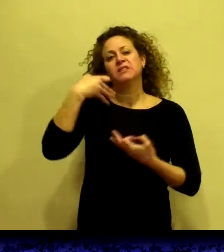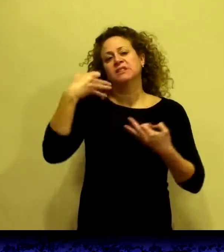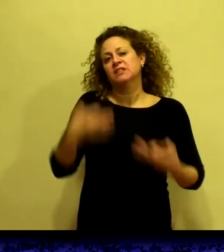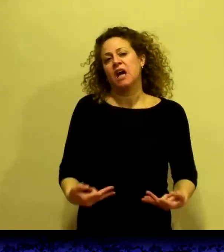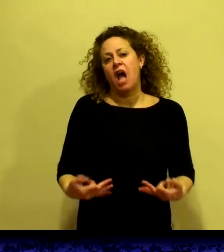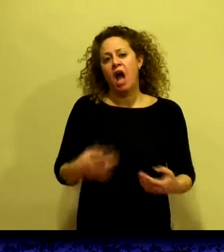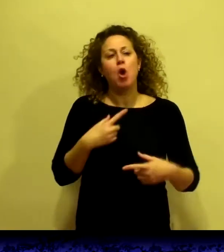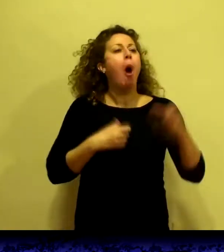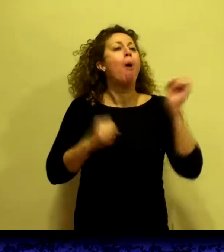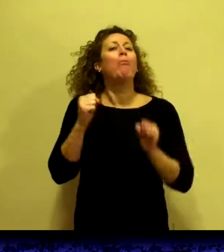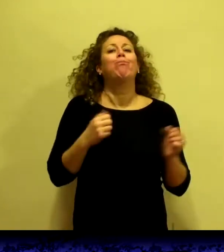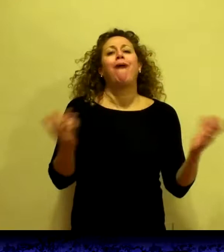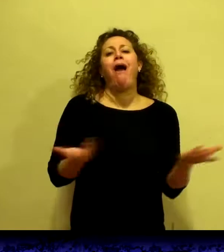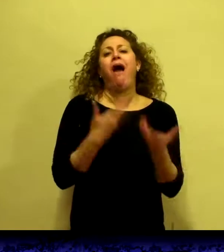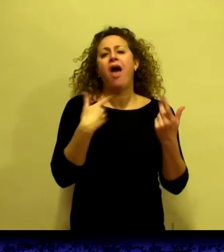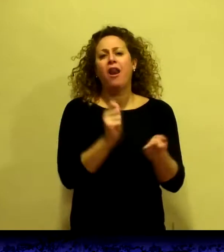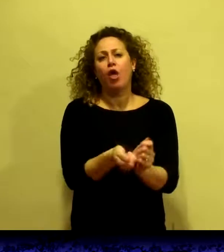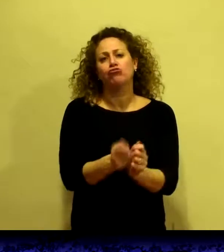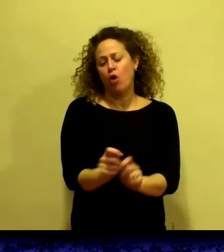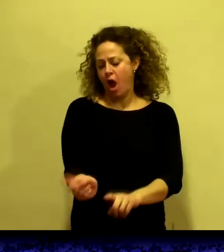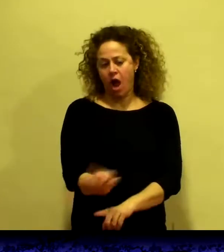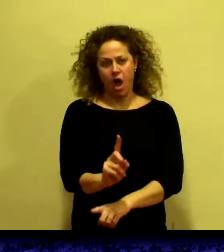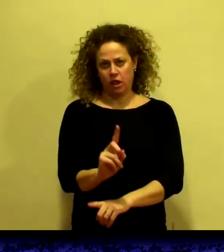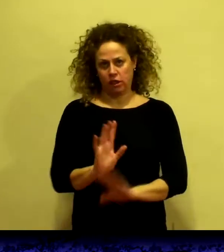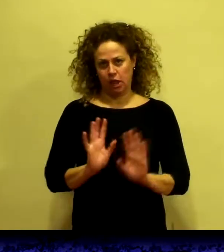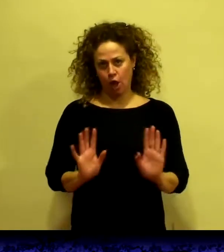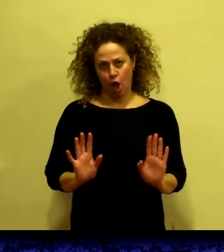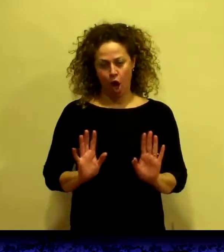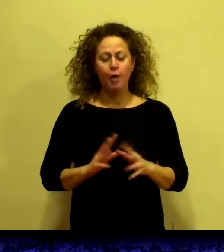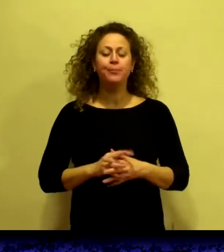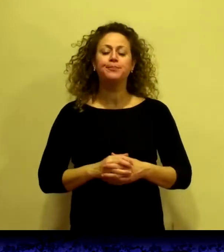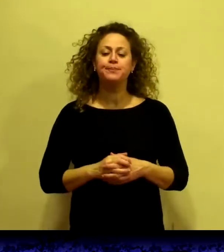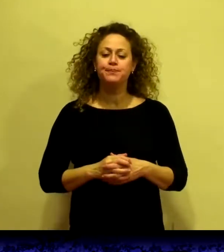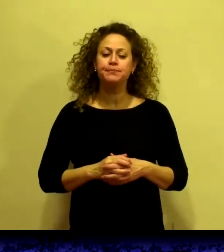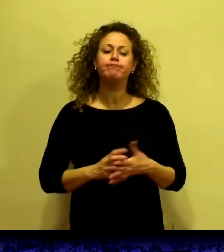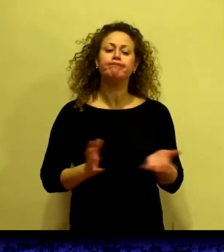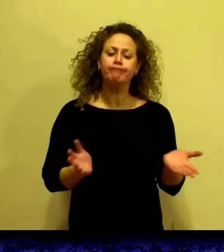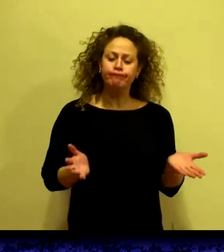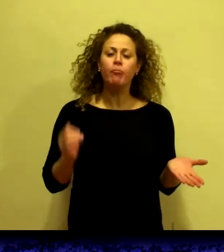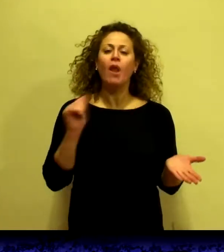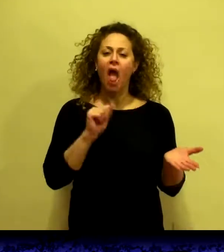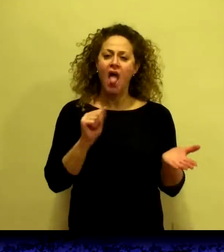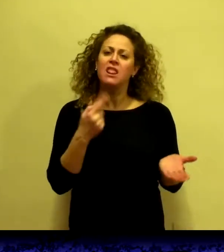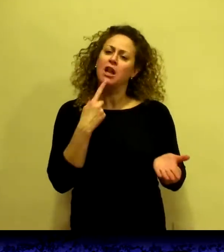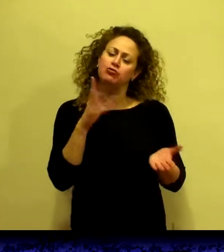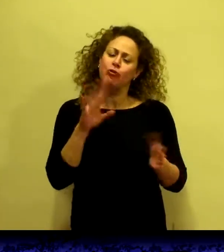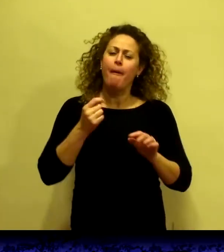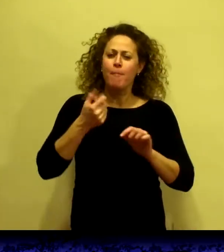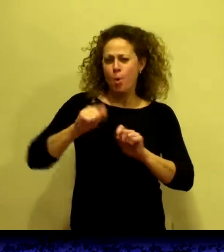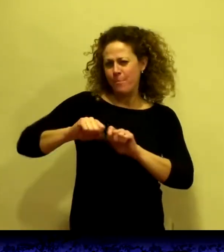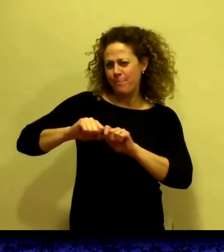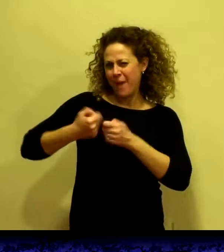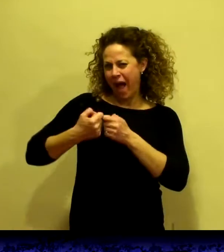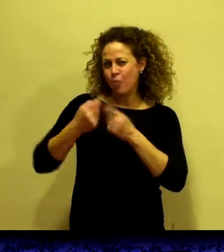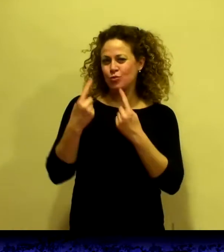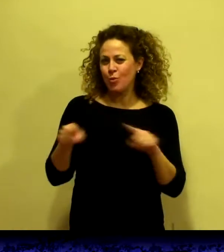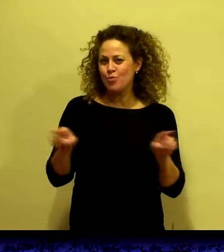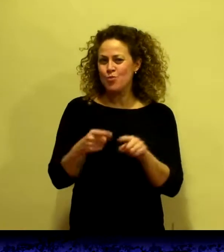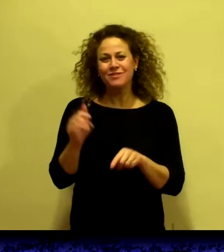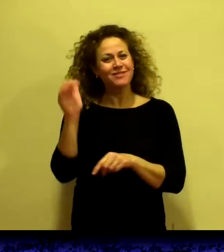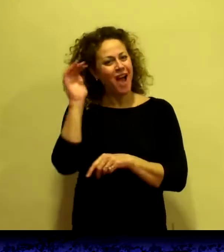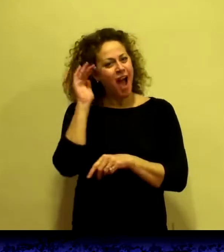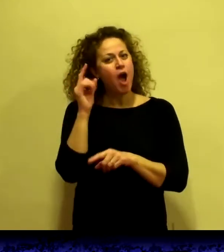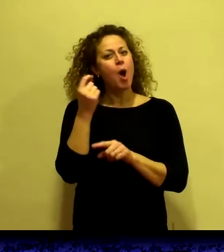non siamo un bar. Che robaccia. Quindi io direi di ascoltare un po' di musica, così